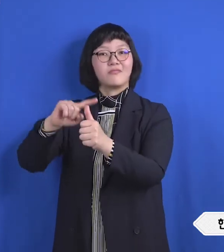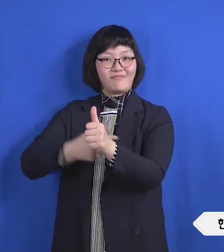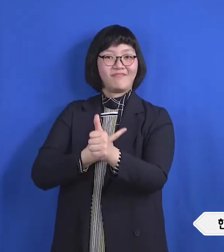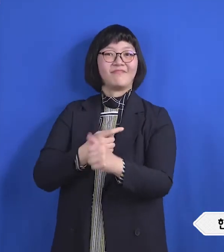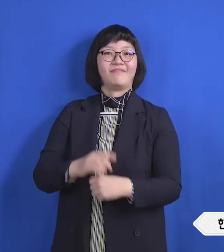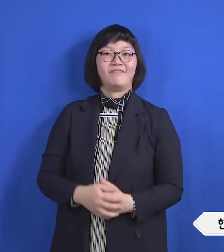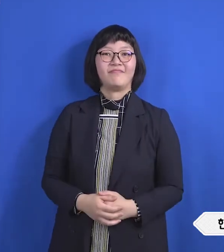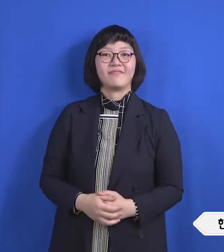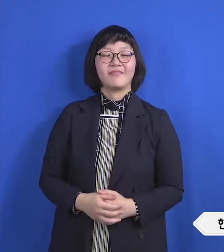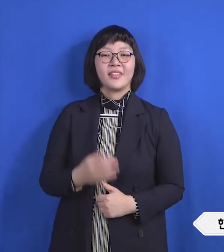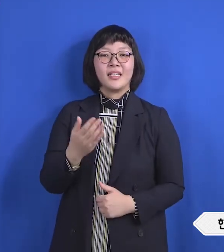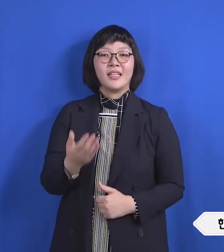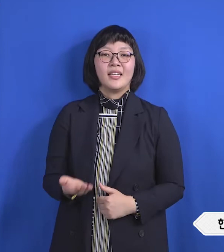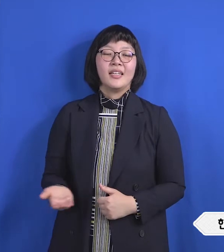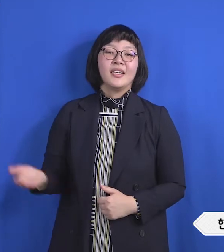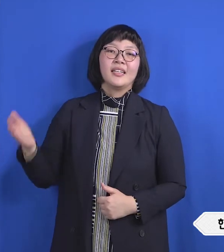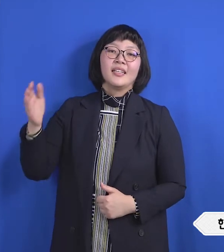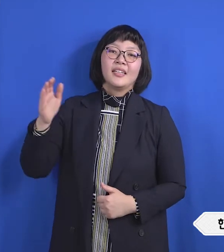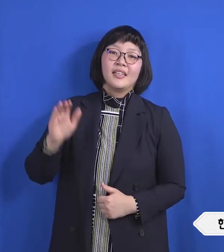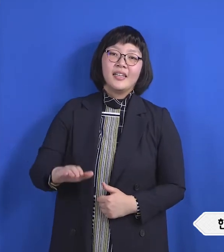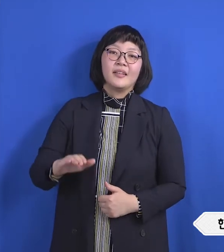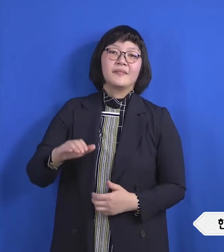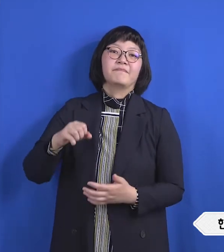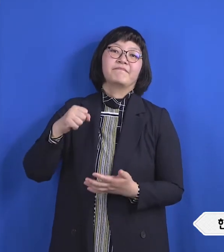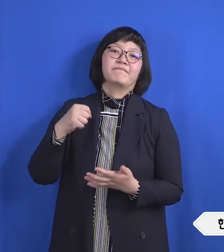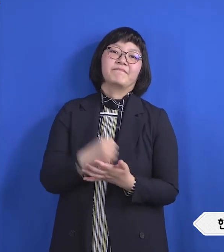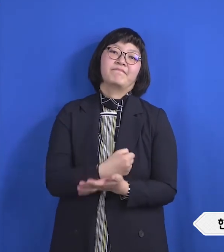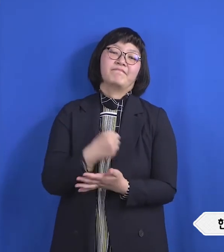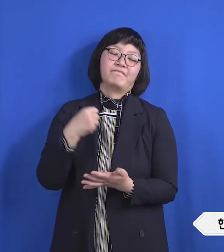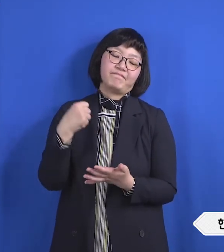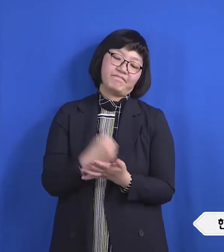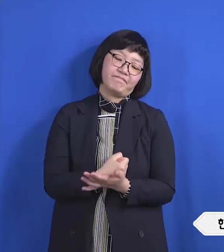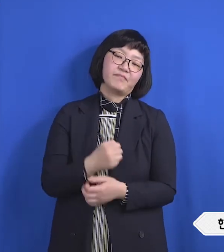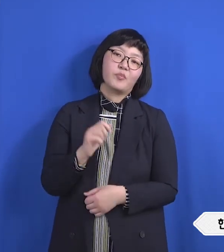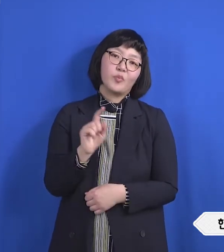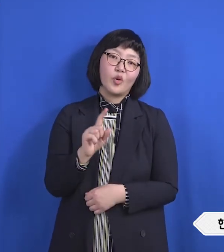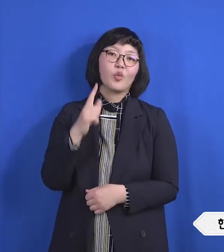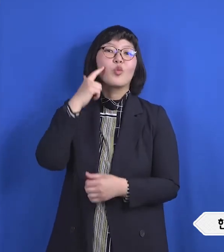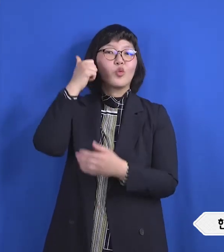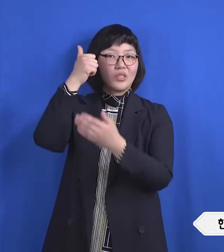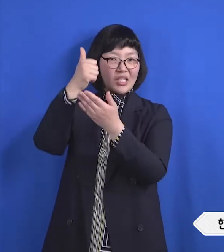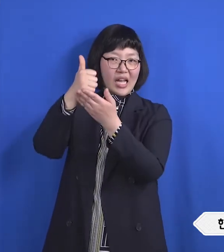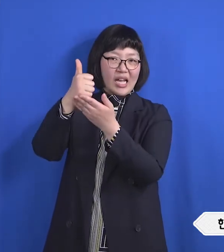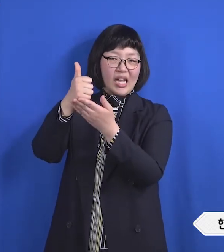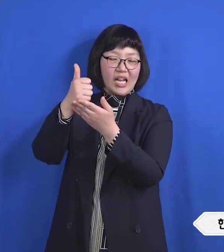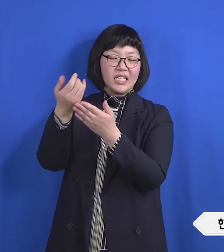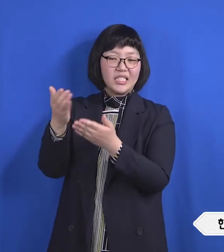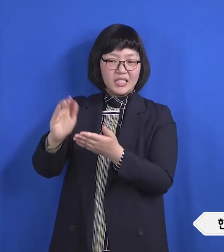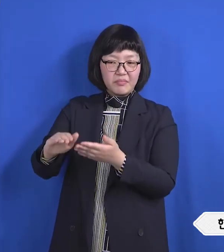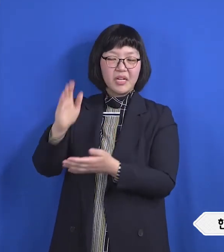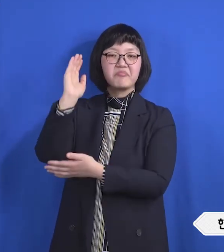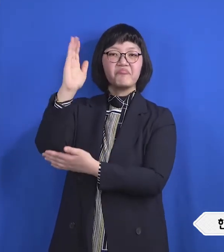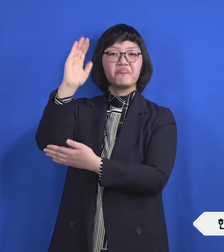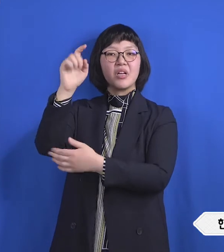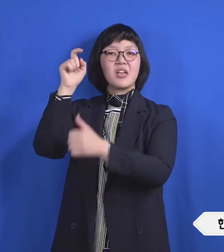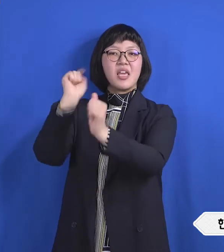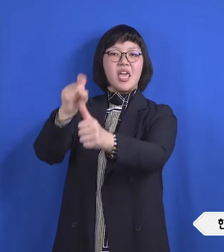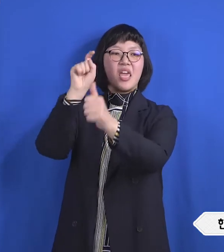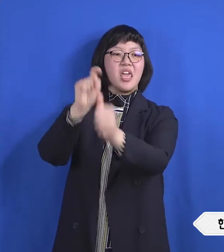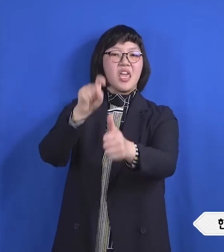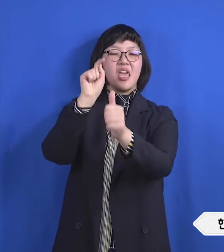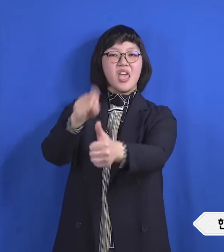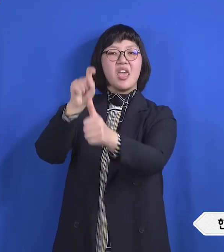그런데 안타깝게도 이 명령에만 치중하는 목회자들이 많습니다. 설교도 늘 해라는